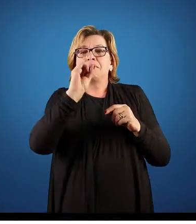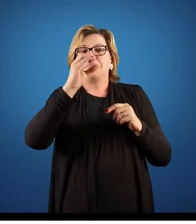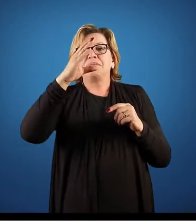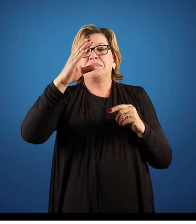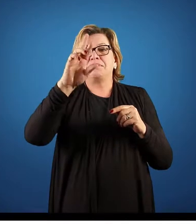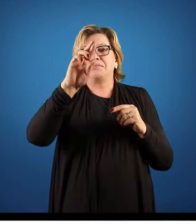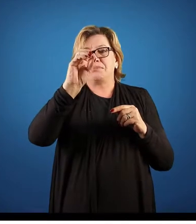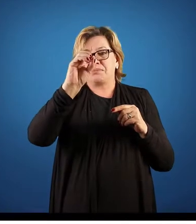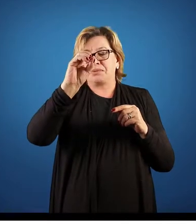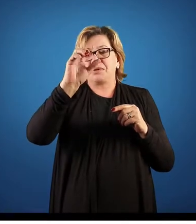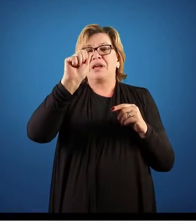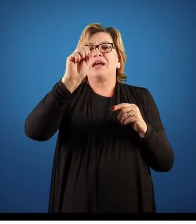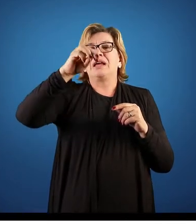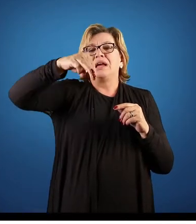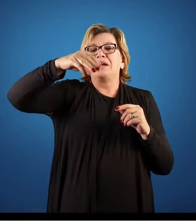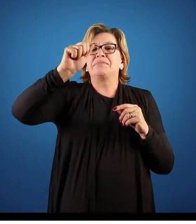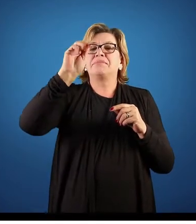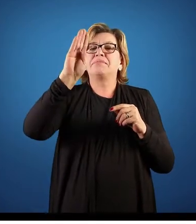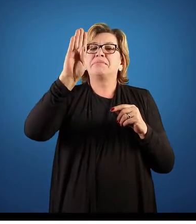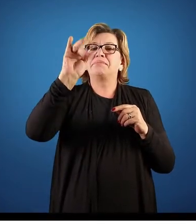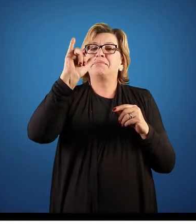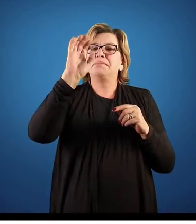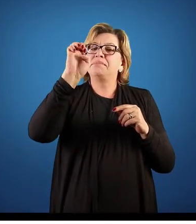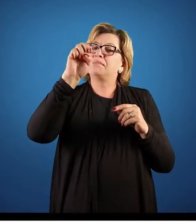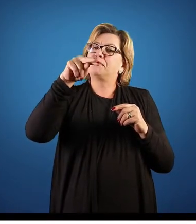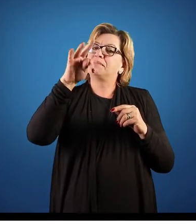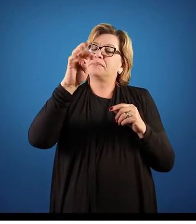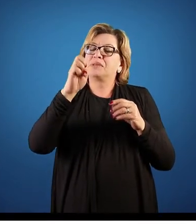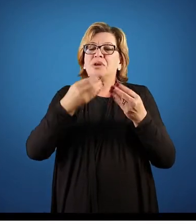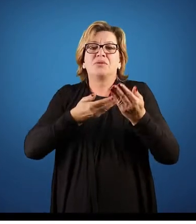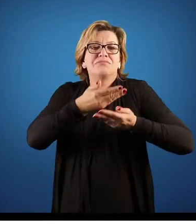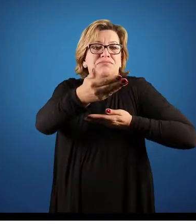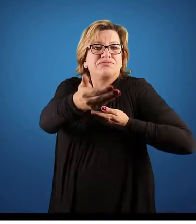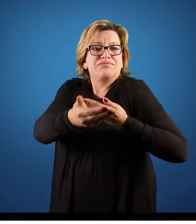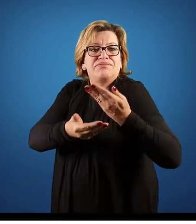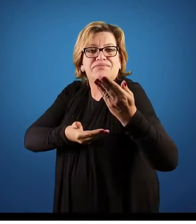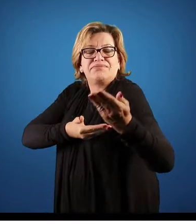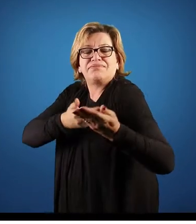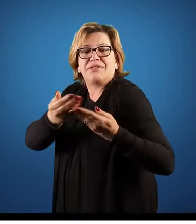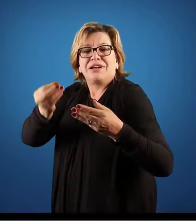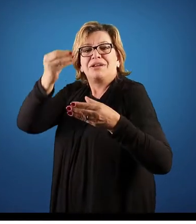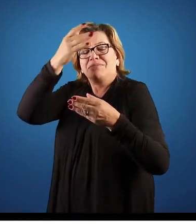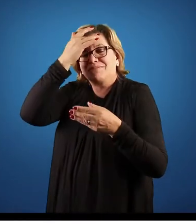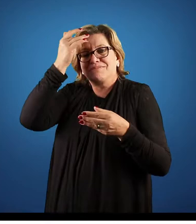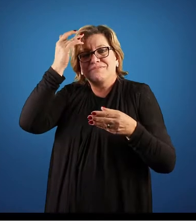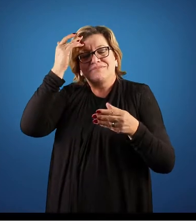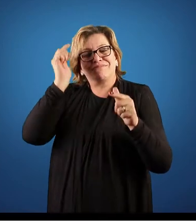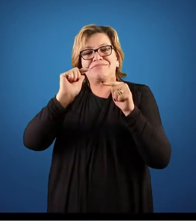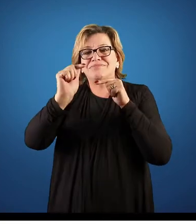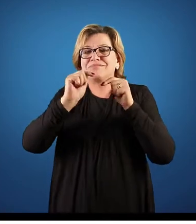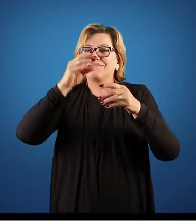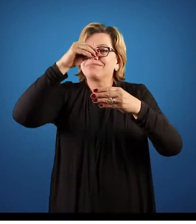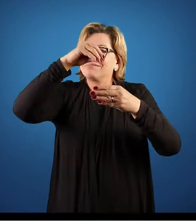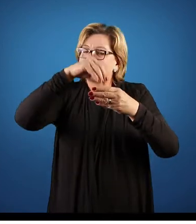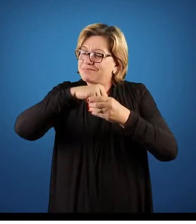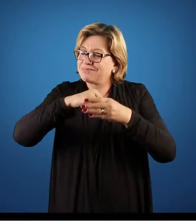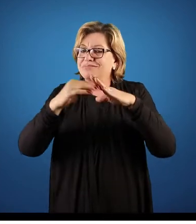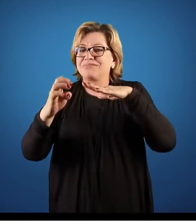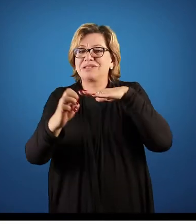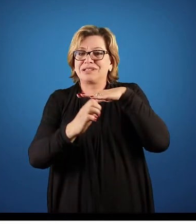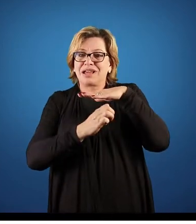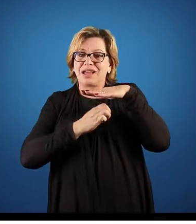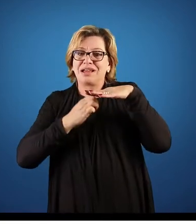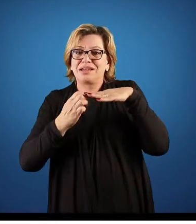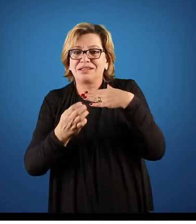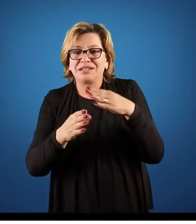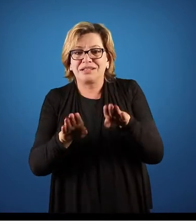que é como que eu faço as relações entre os departamentos, entre as pessoas que trabalham dentro da minha organização e principalmente aquelas pessoas que